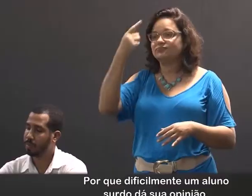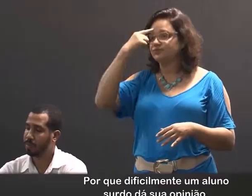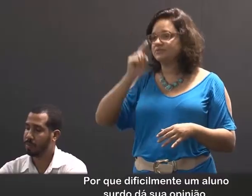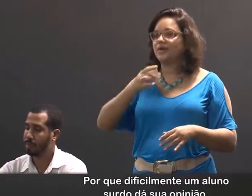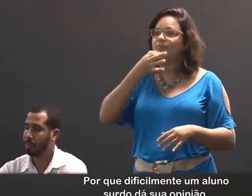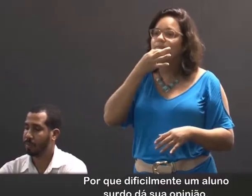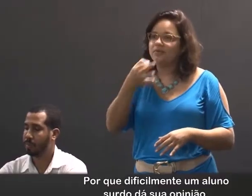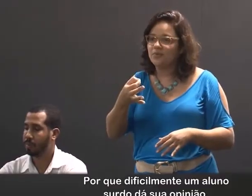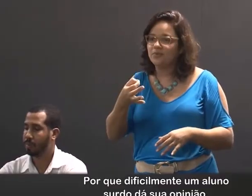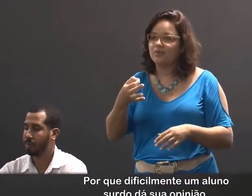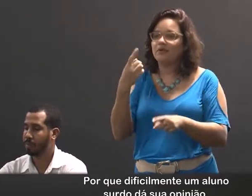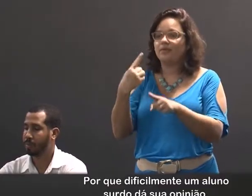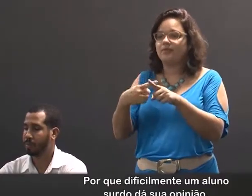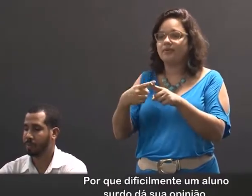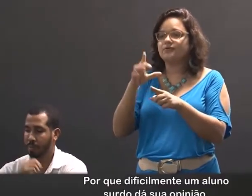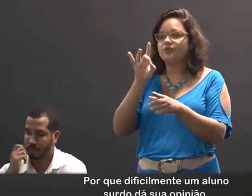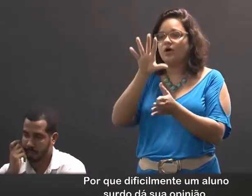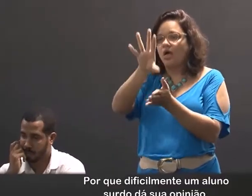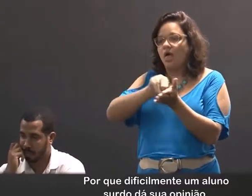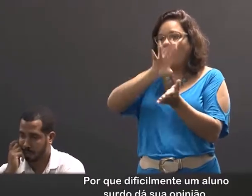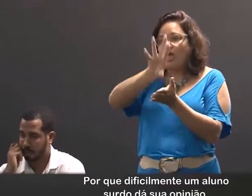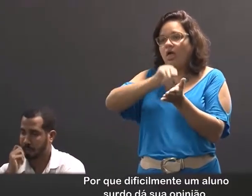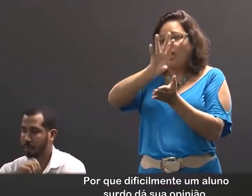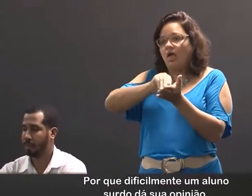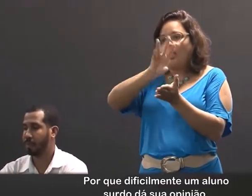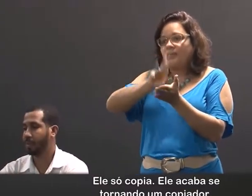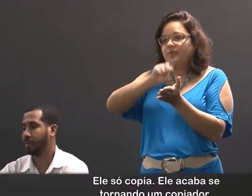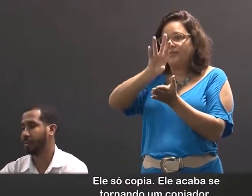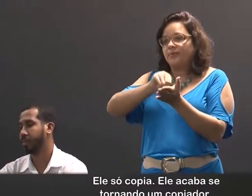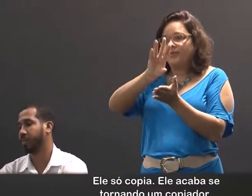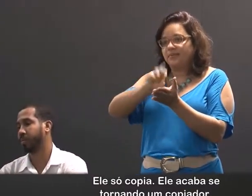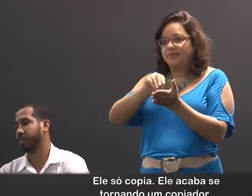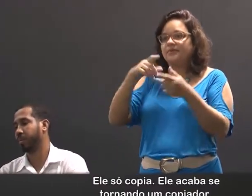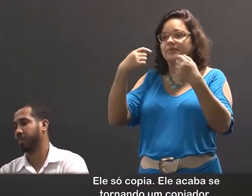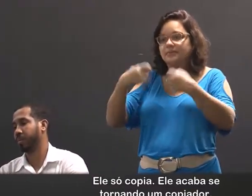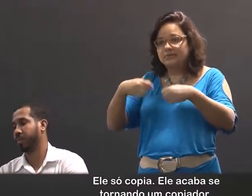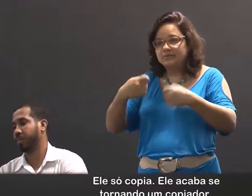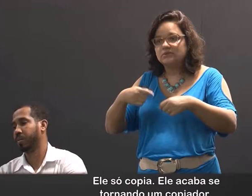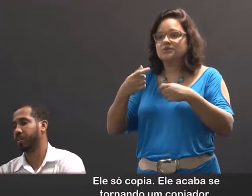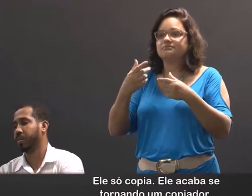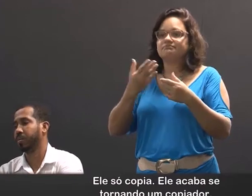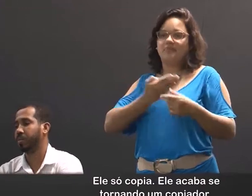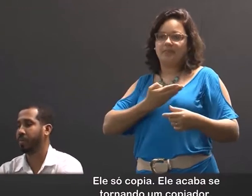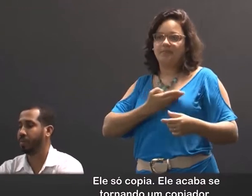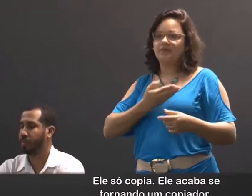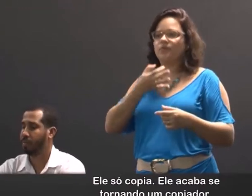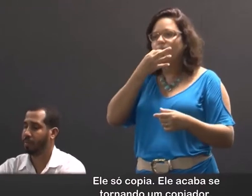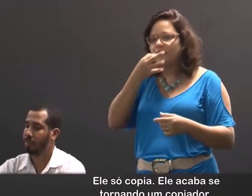dificilmente um aluno surdo ele dá a sua opinião, ele só copia, ele acaba se tornando um